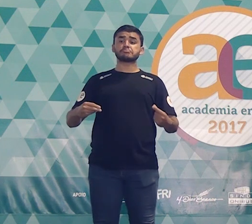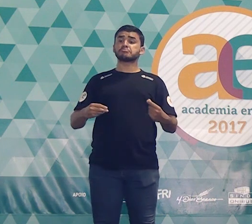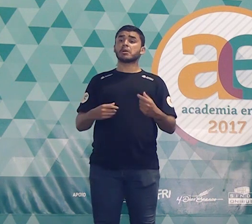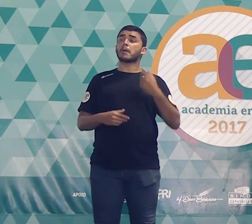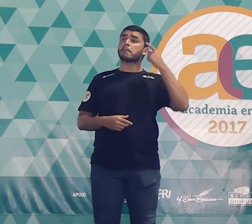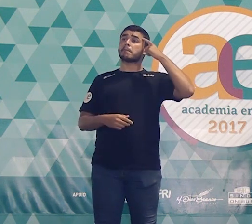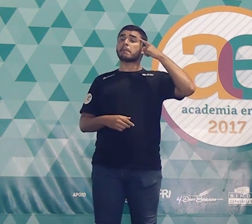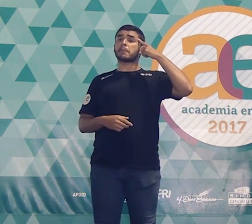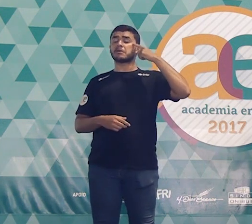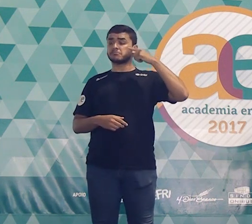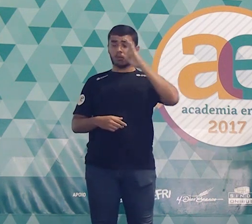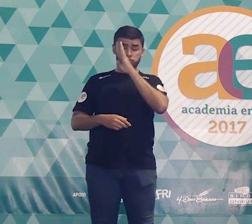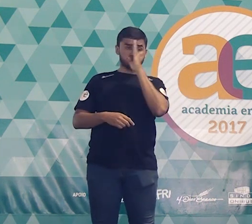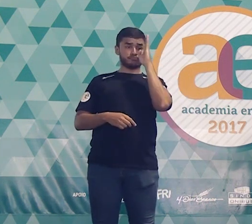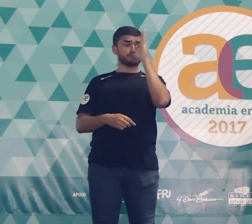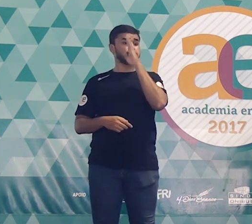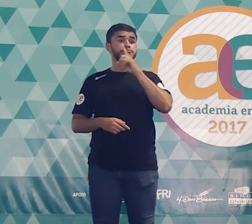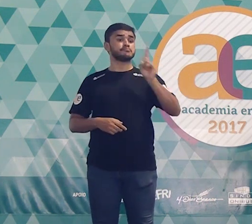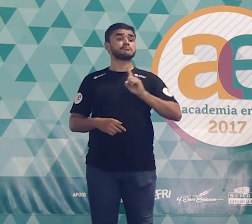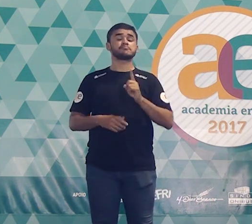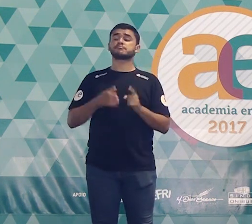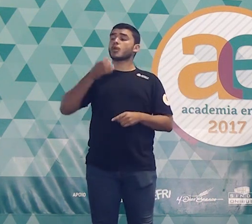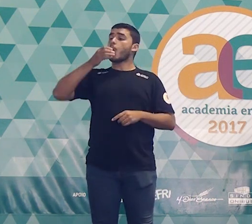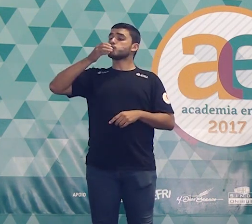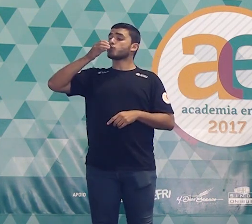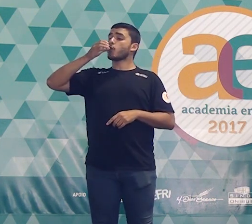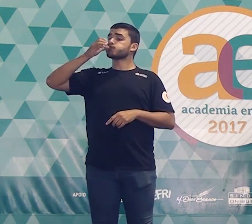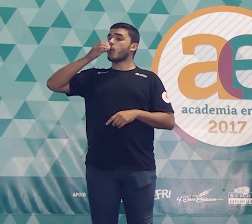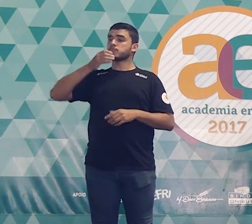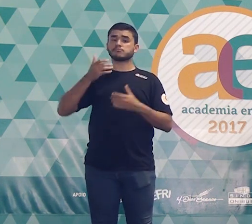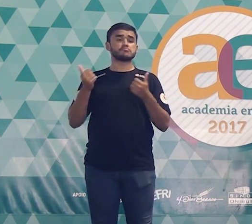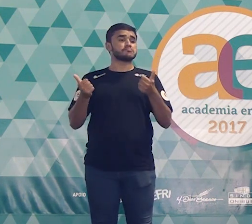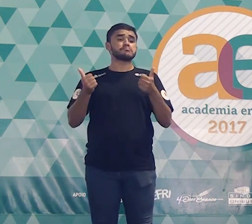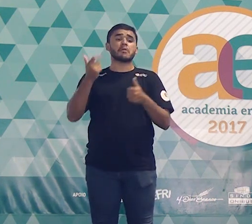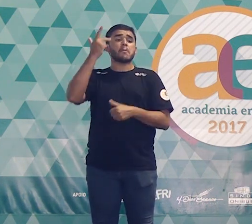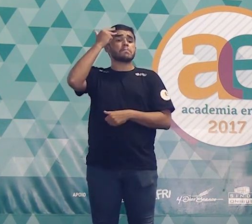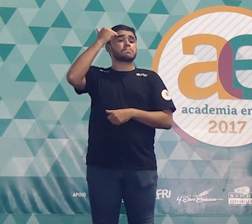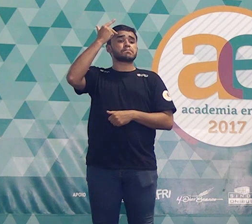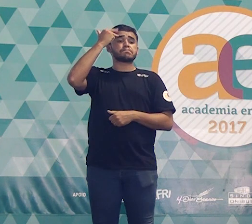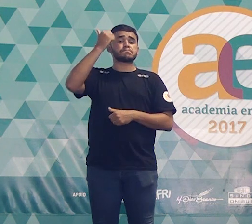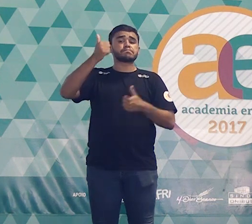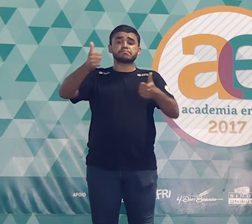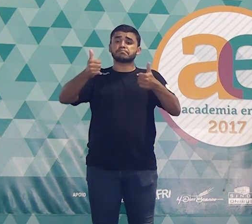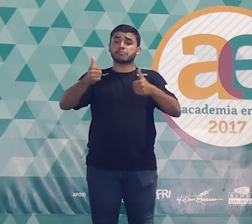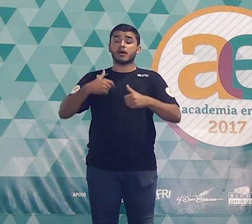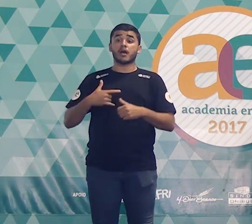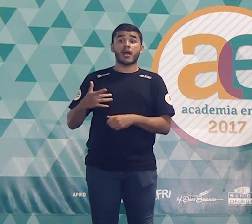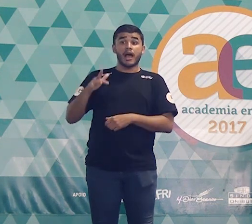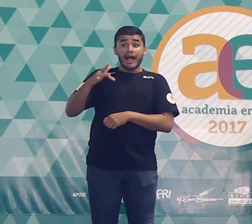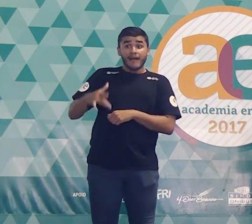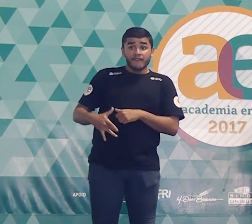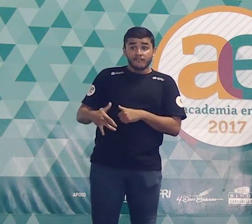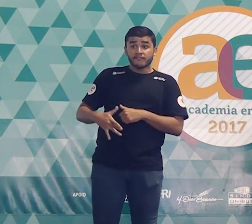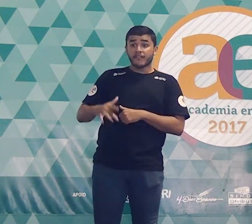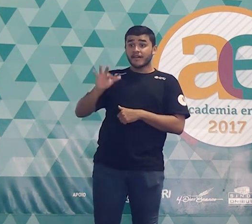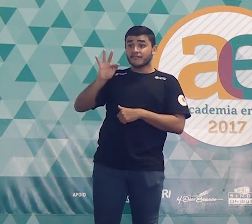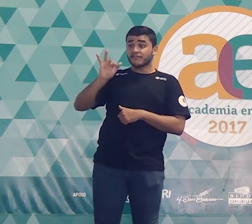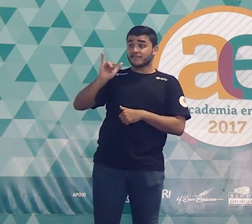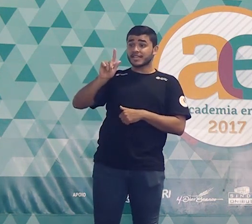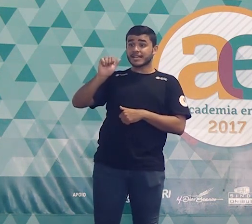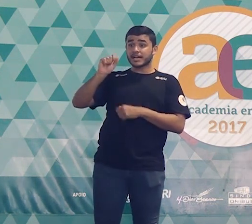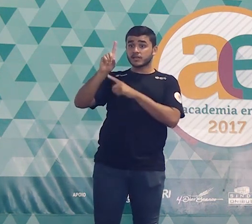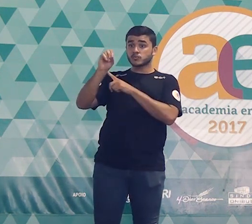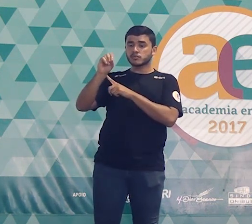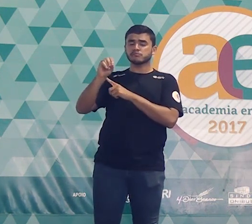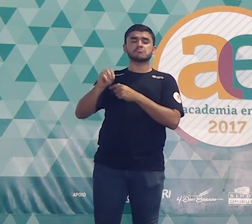não? Eu bebi um copo de cerveja, mas para mim é água. Por quê? Porque o fígado, que é onde mais você tem o